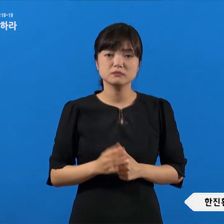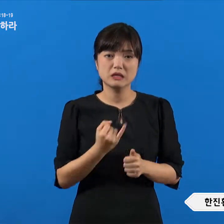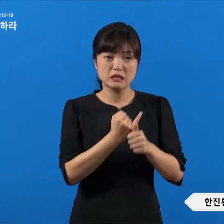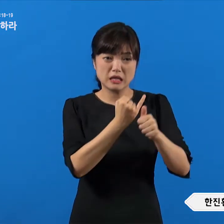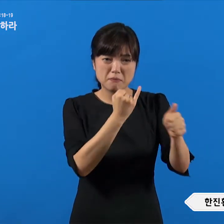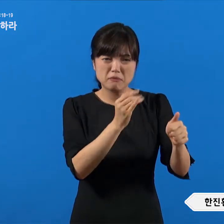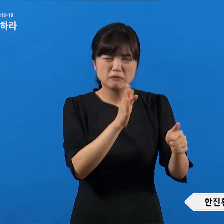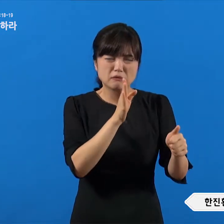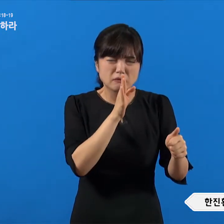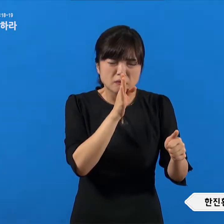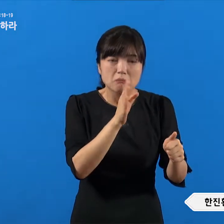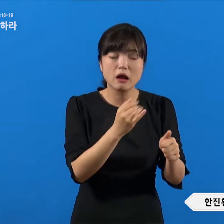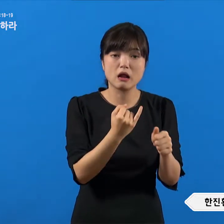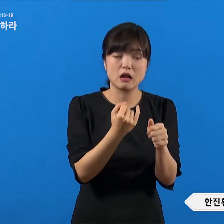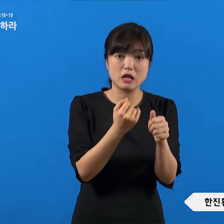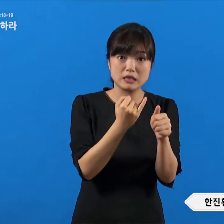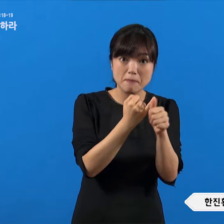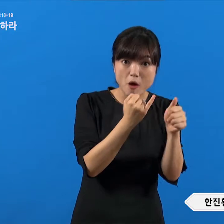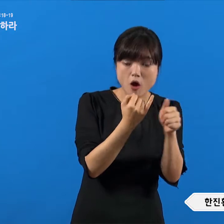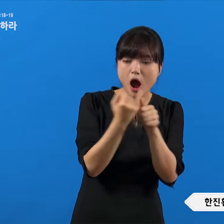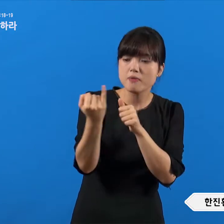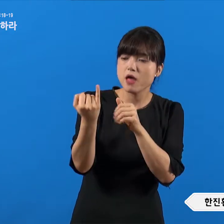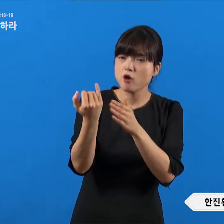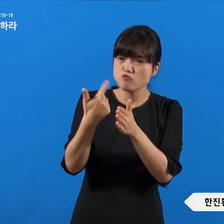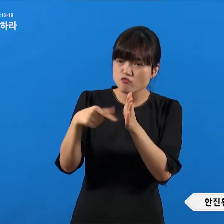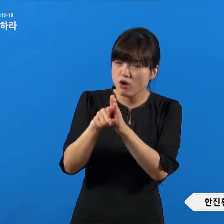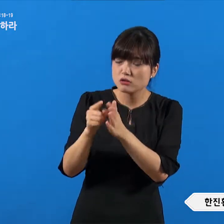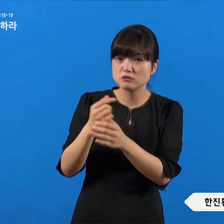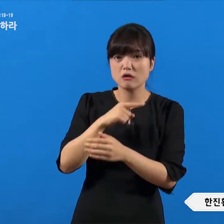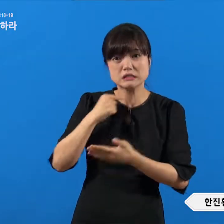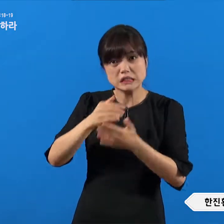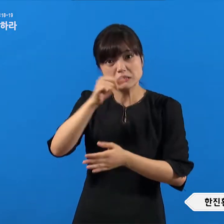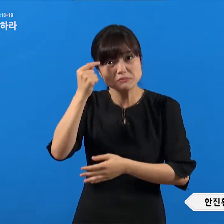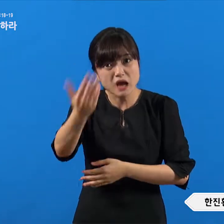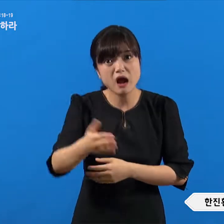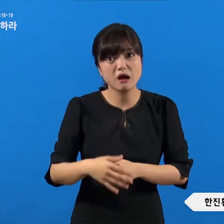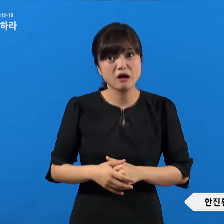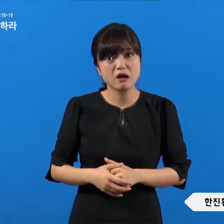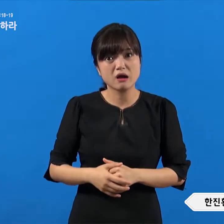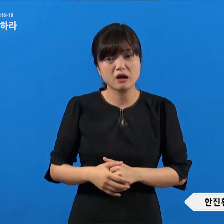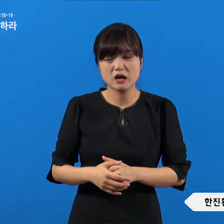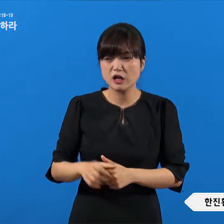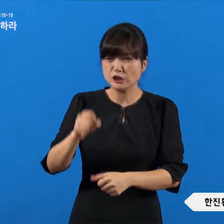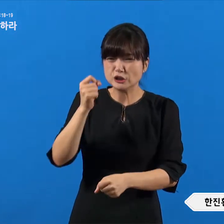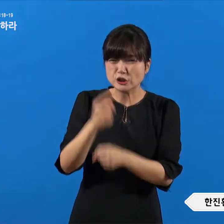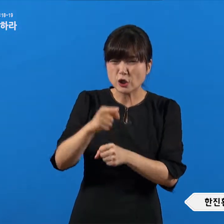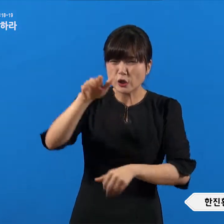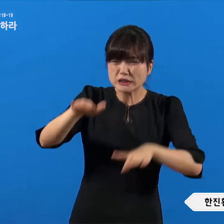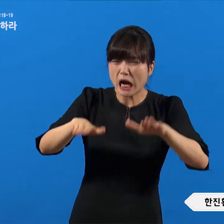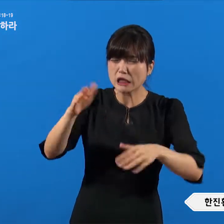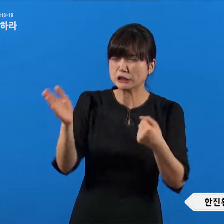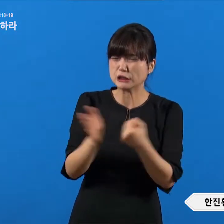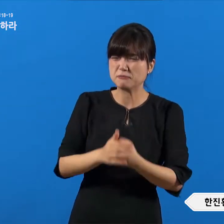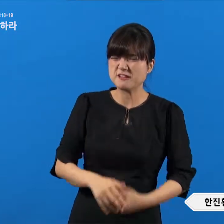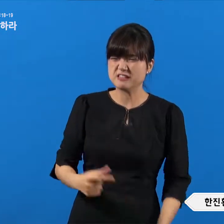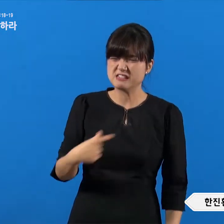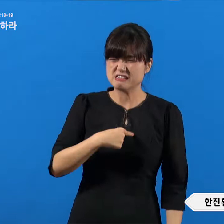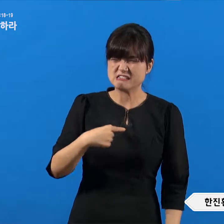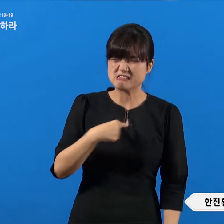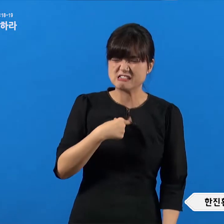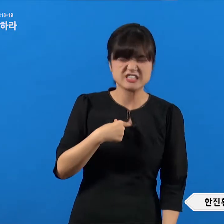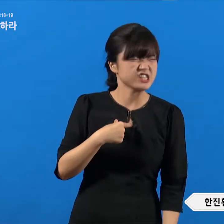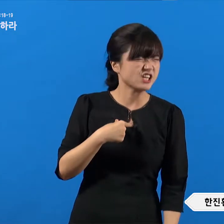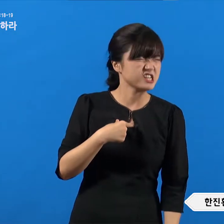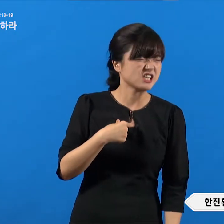남편은 정말로 아내를 사랑하고 위해서 희생했습니까? 성격 차이 그 조그마한 것도 받아주지